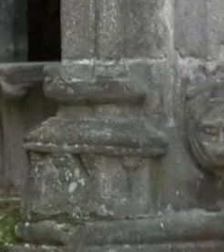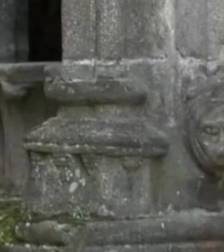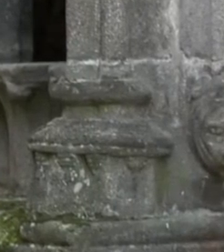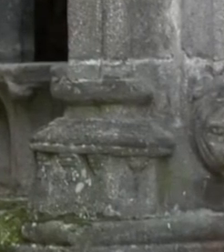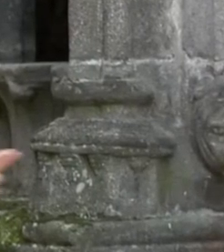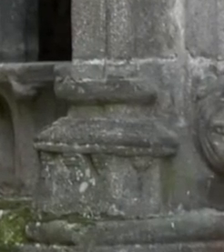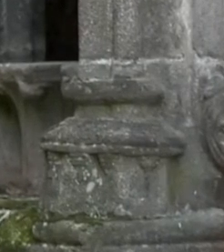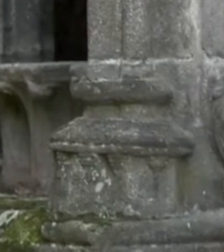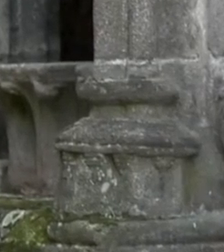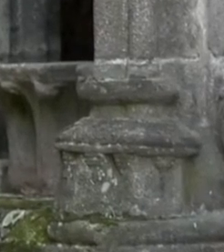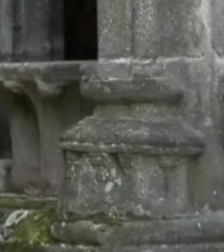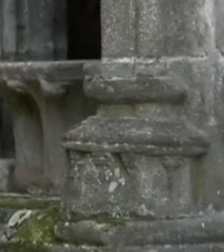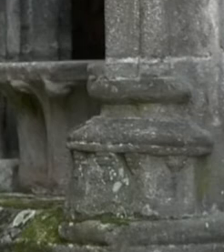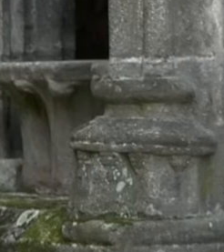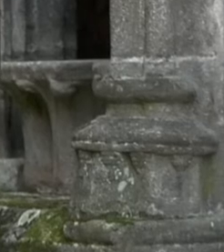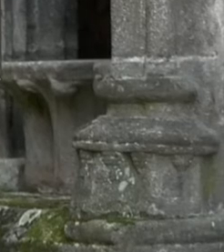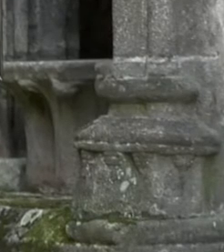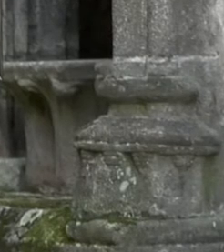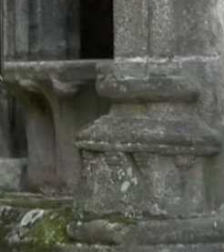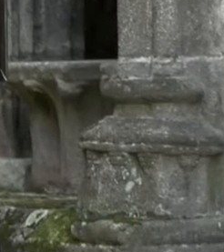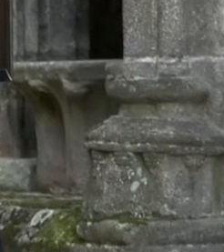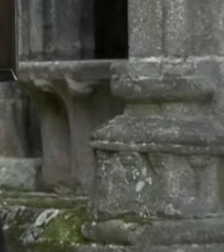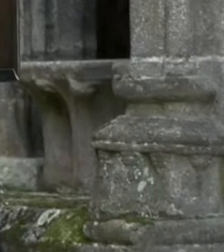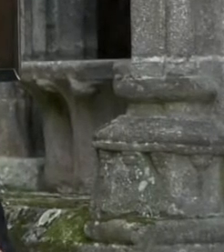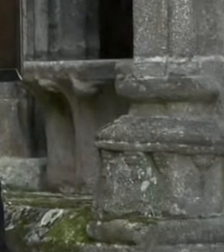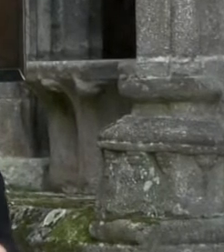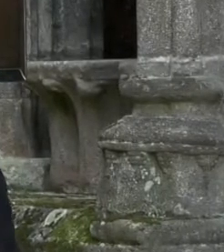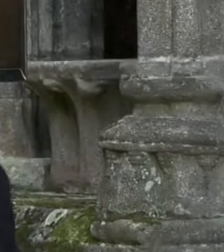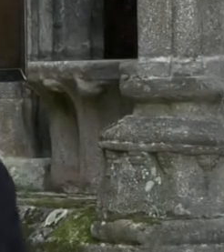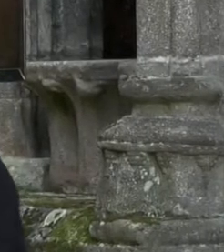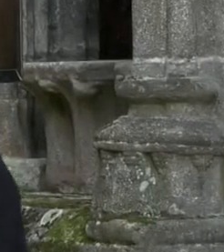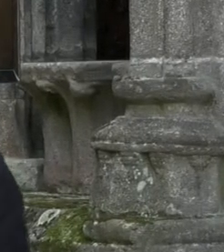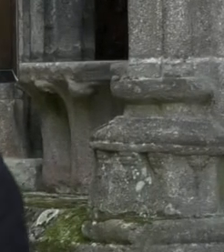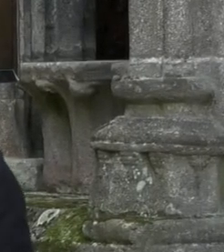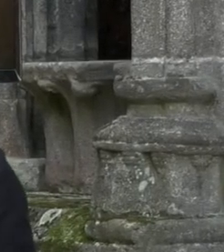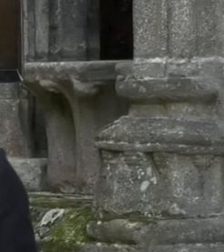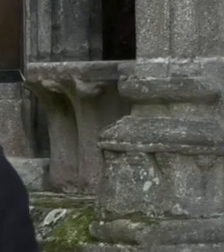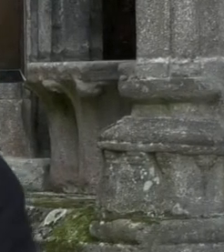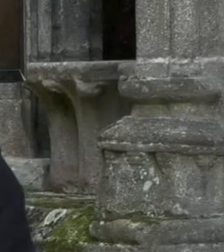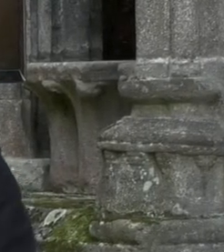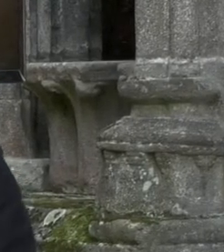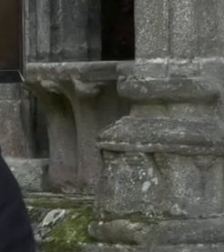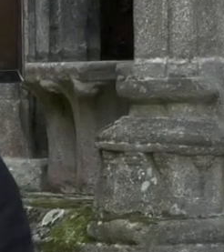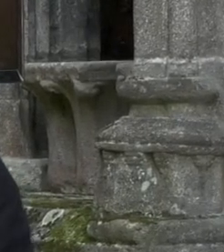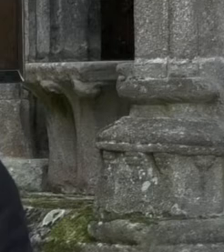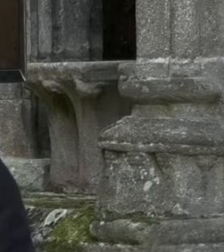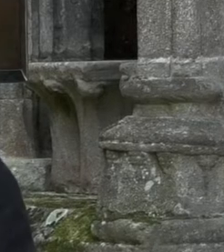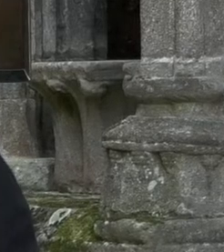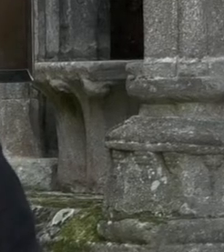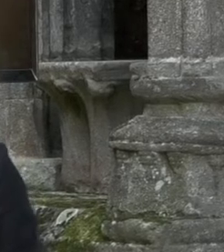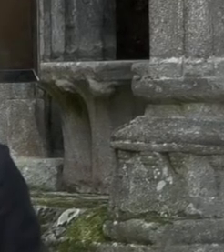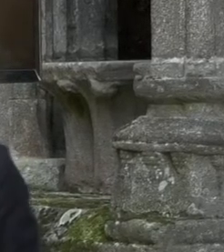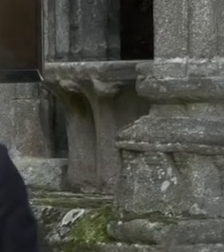da Violencia contra a Muller. Acabamos de escoitar a vocalista e compositora Nakla